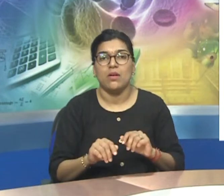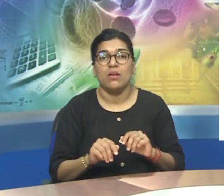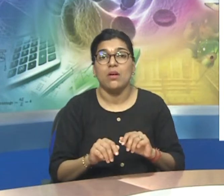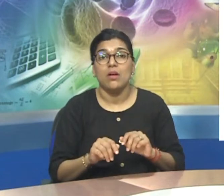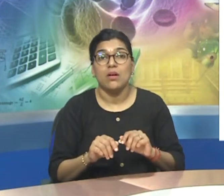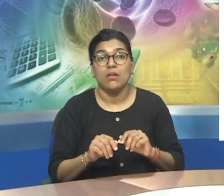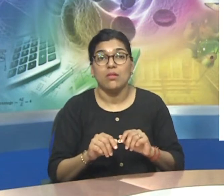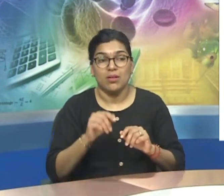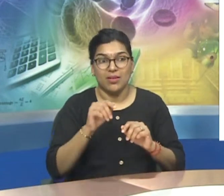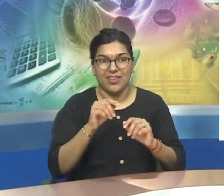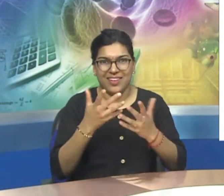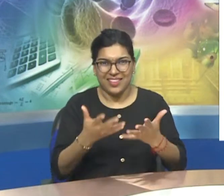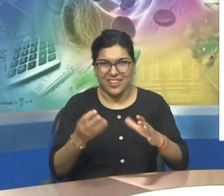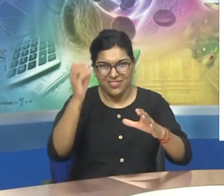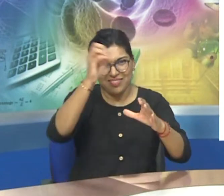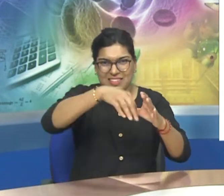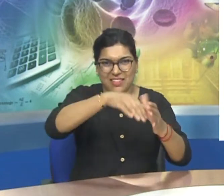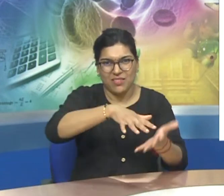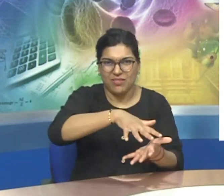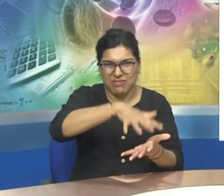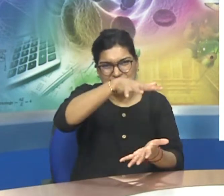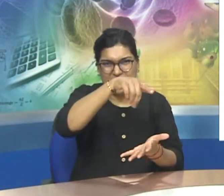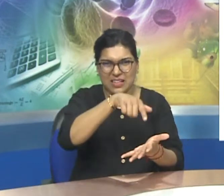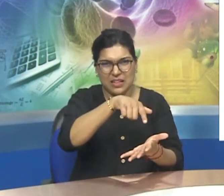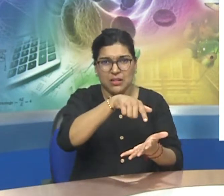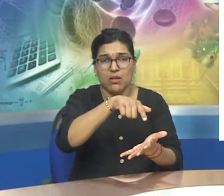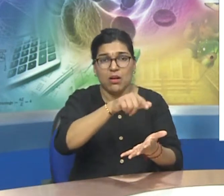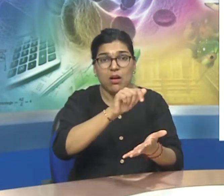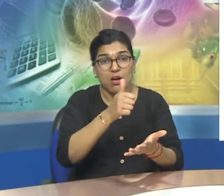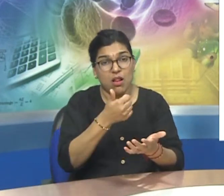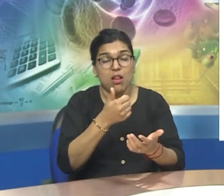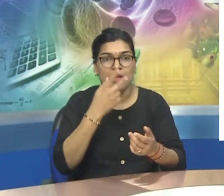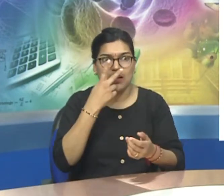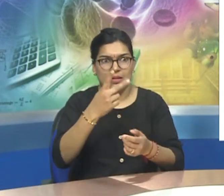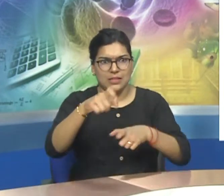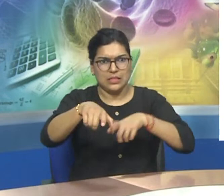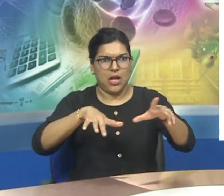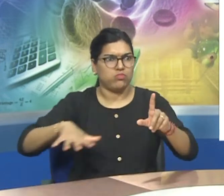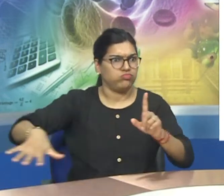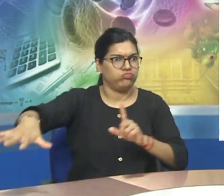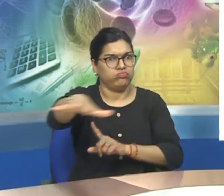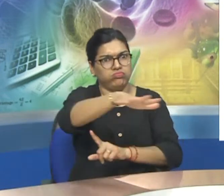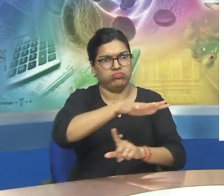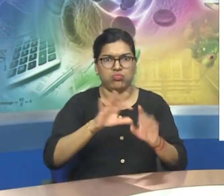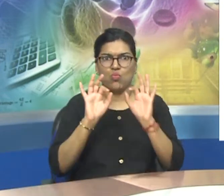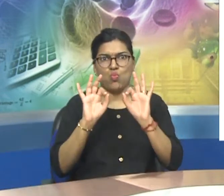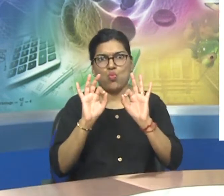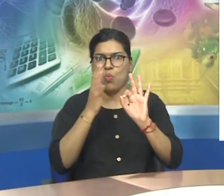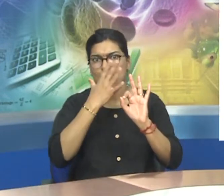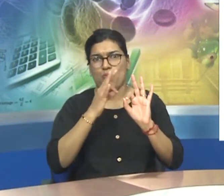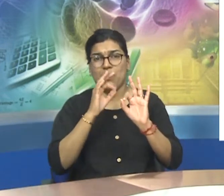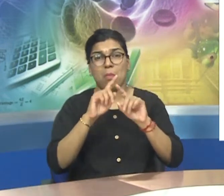And the dumping of solid waste material, it spoils the beauty of the cities and